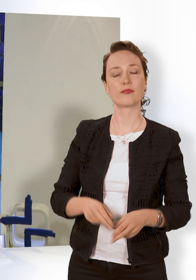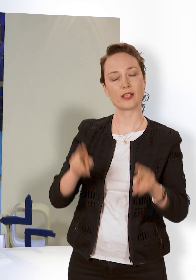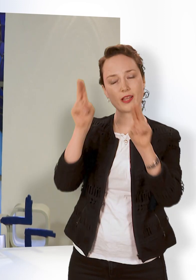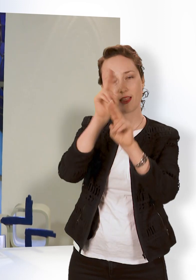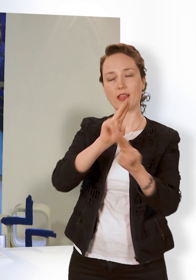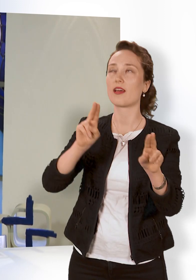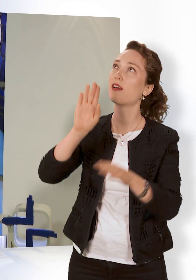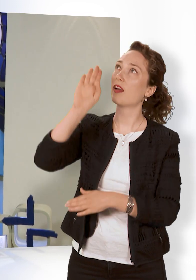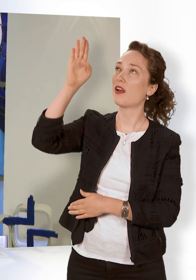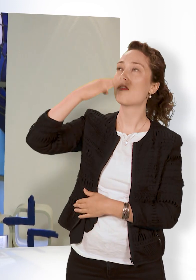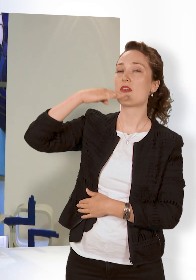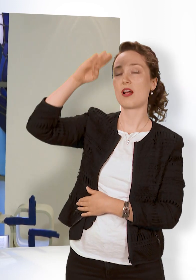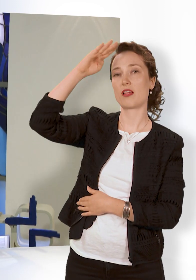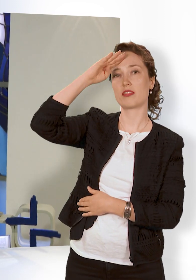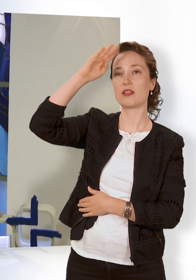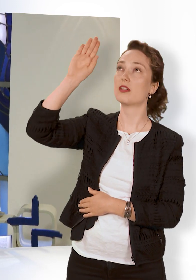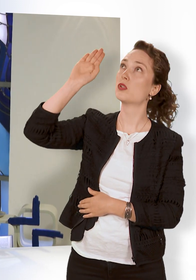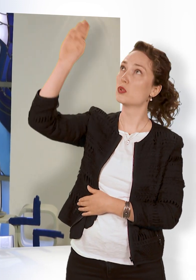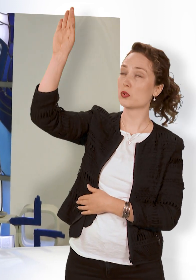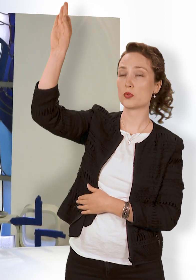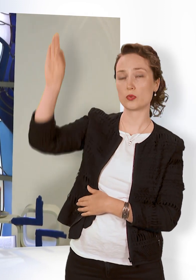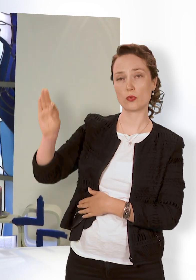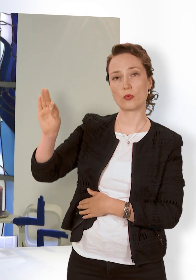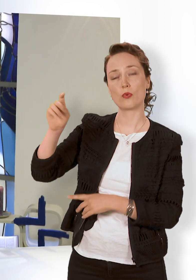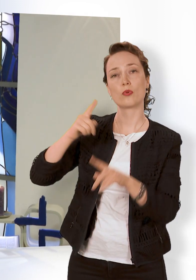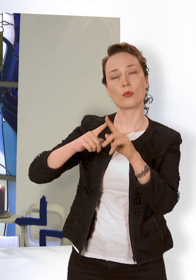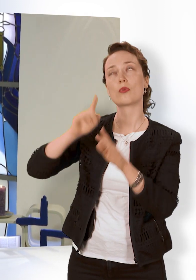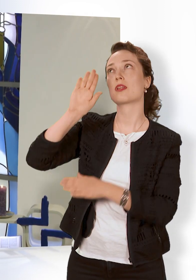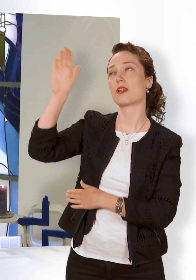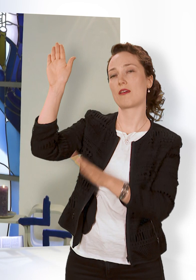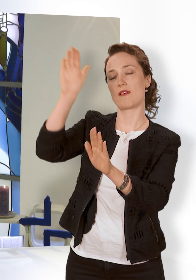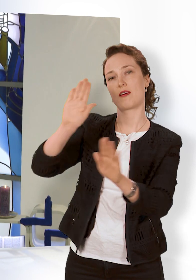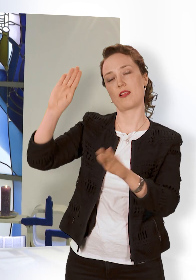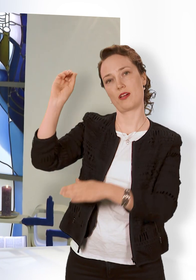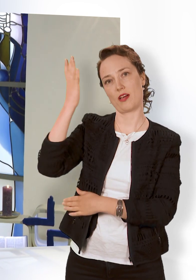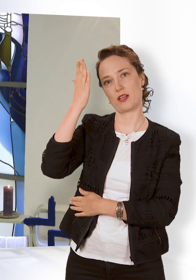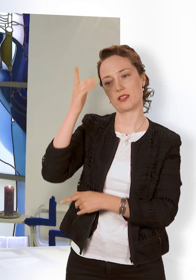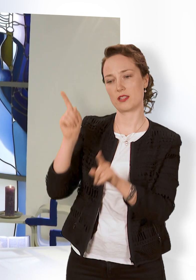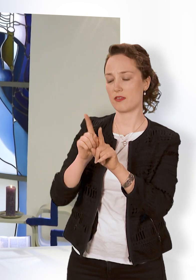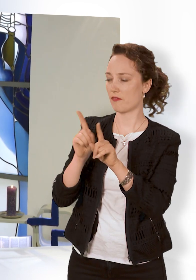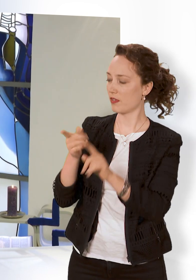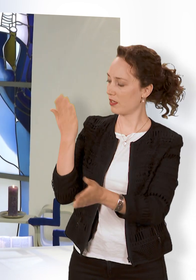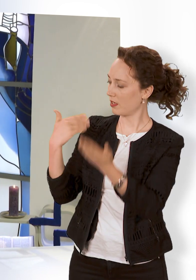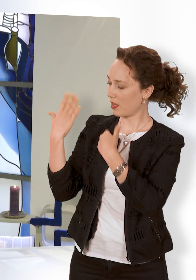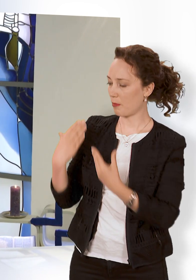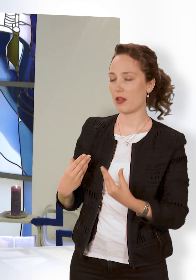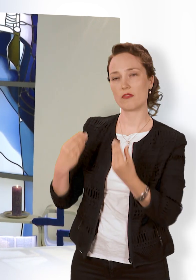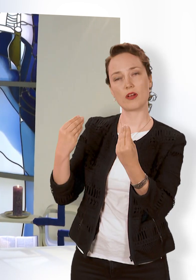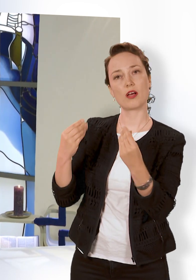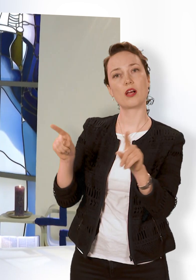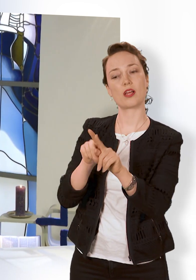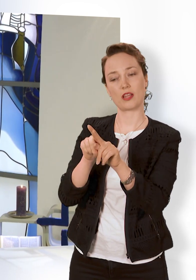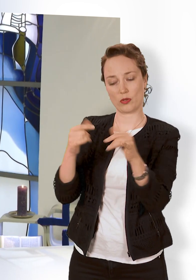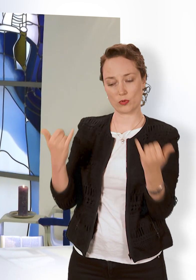Ehre sei dem Vater und dem Sohn und dem Heiligen Geist. Wie es war im Anfang, so auch jetzt und